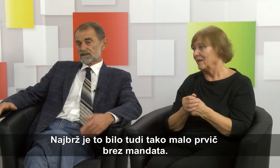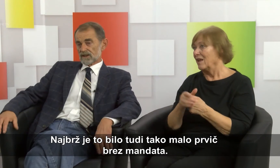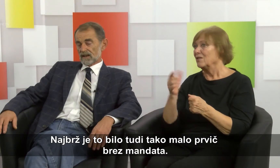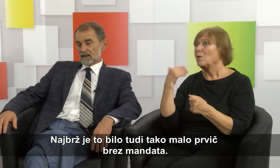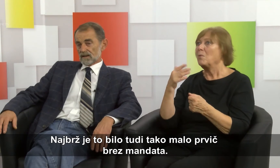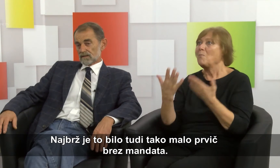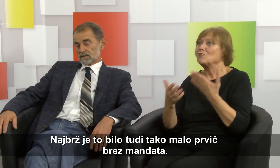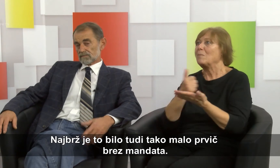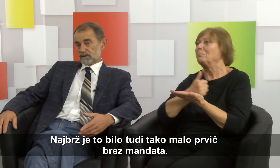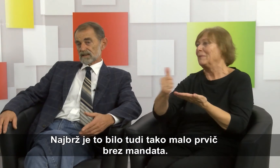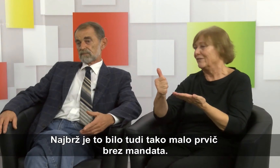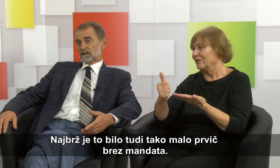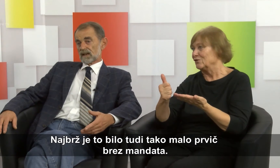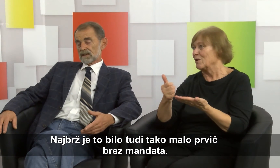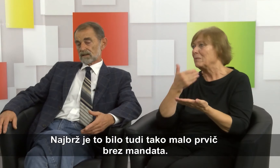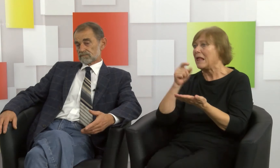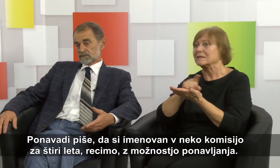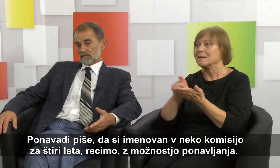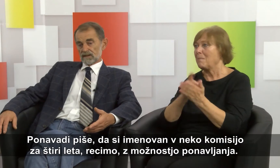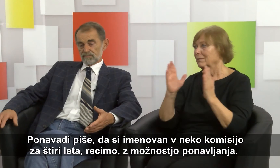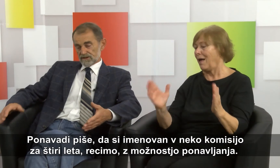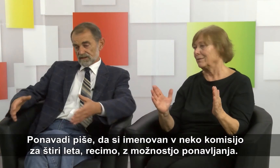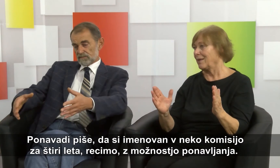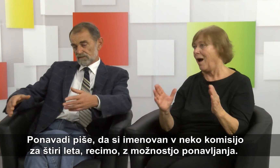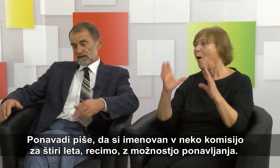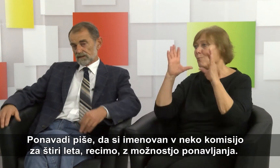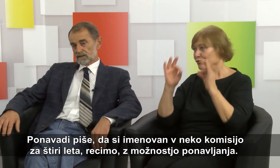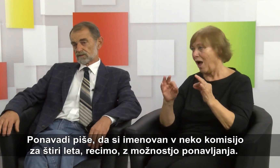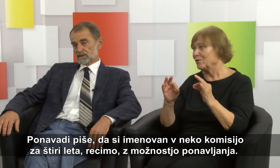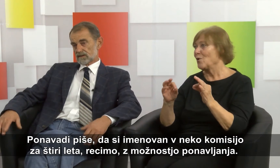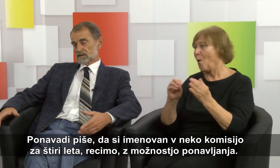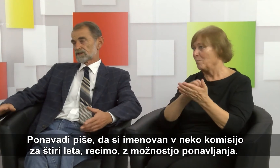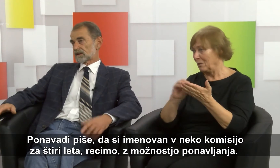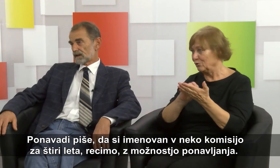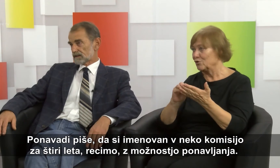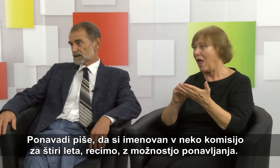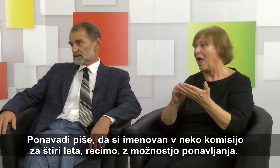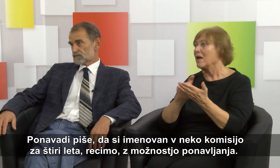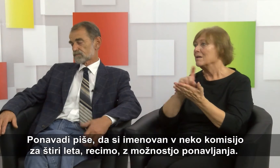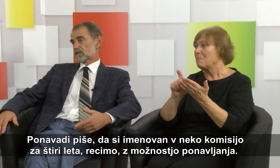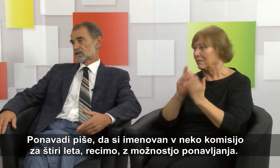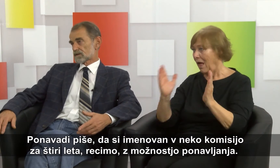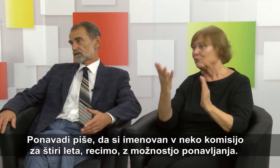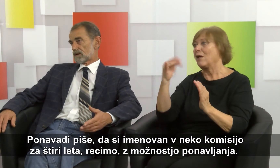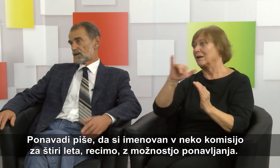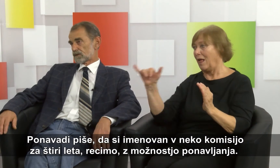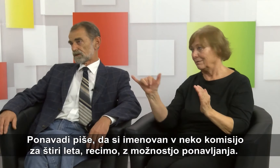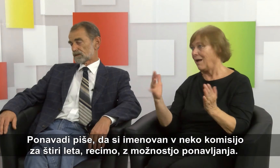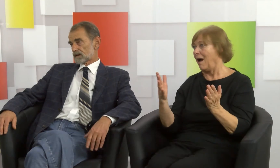ne, brez mandata, ponavadi piše, si imenovan v neko komisijo za 4 leta, recimo, z možnostjo ponovne. Ne. Zdaj